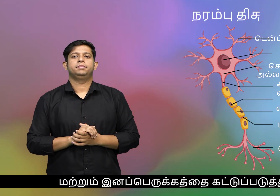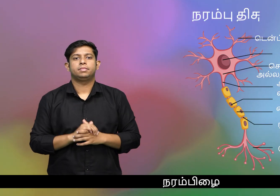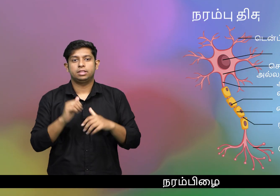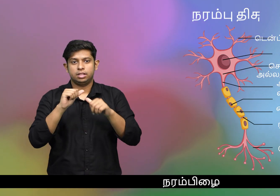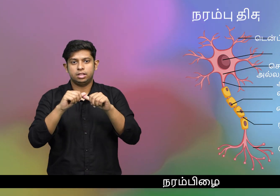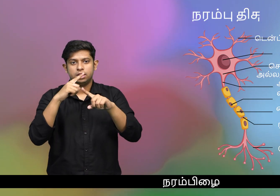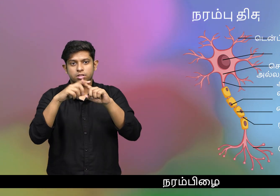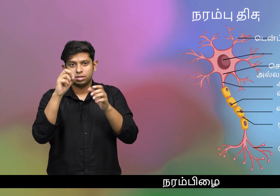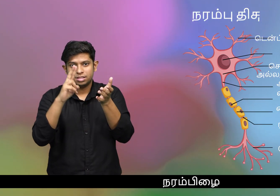நரம்பிழை